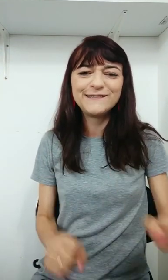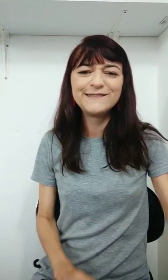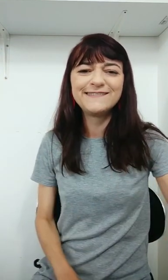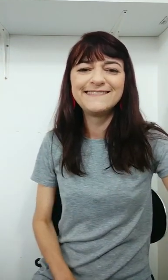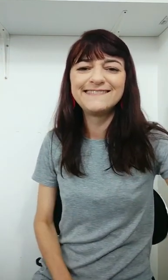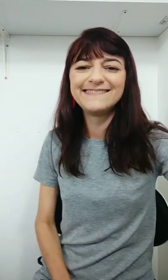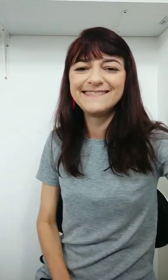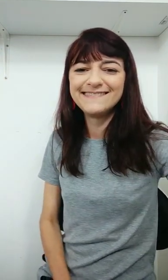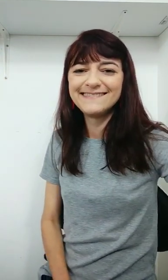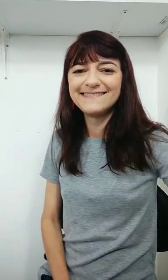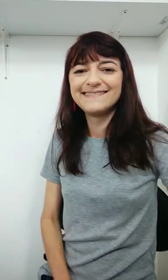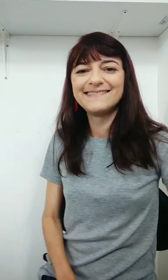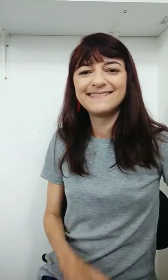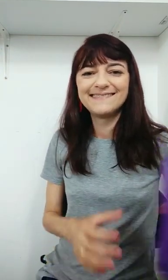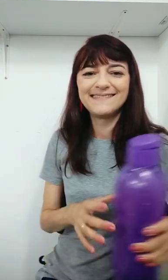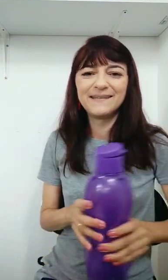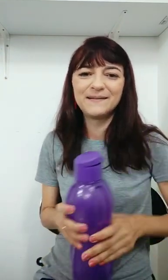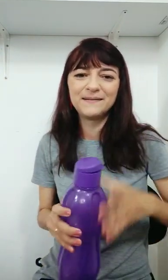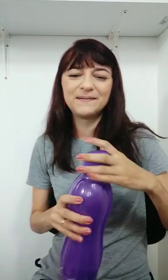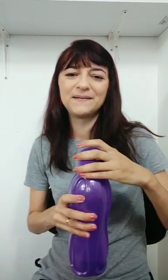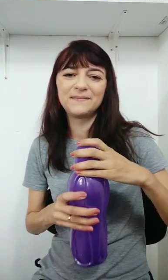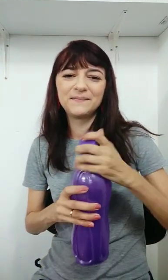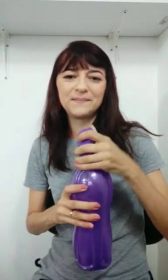relação a isso, podem me perguntar, tá bom?